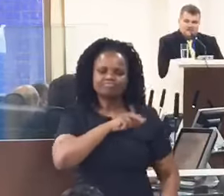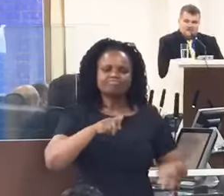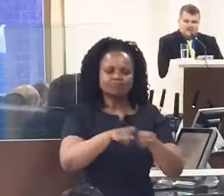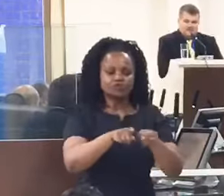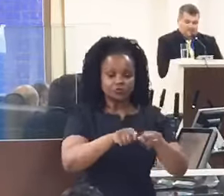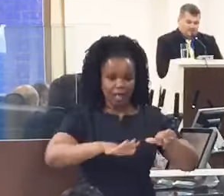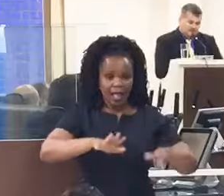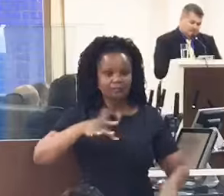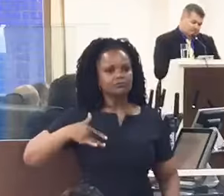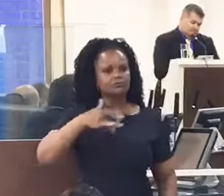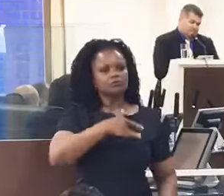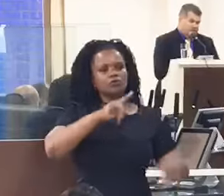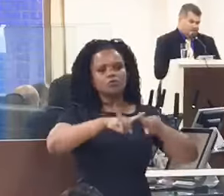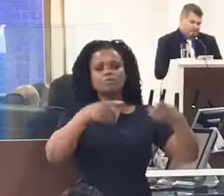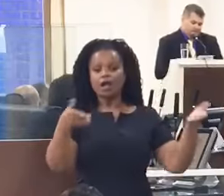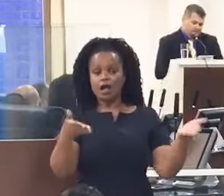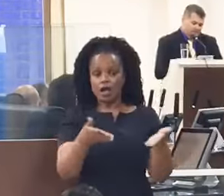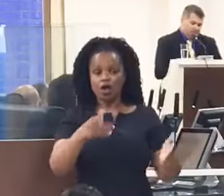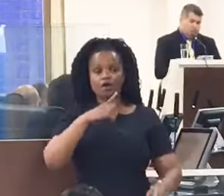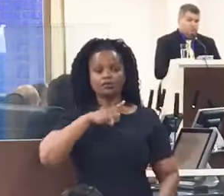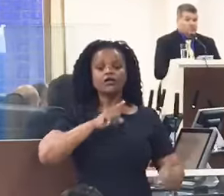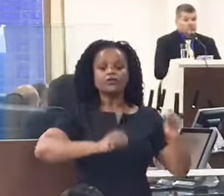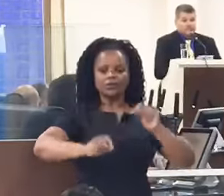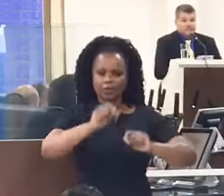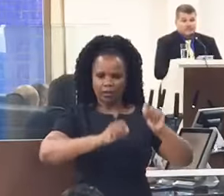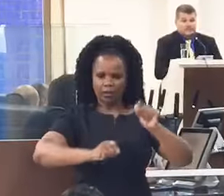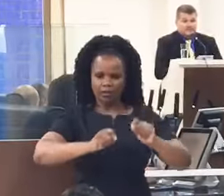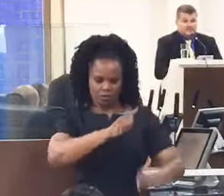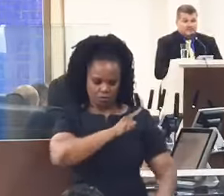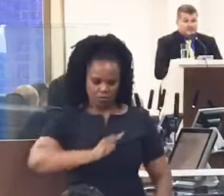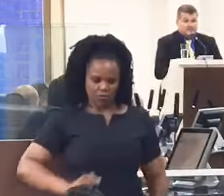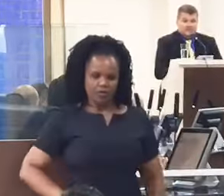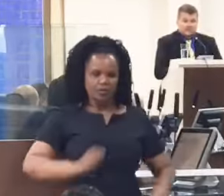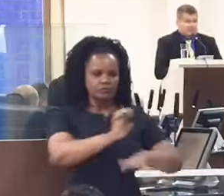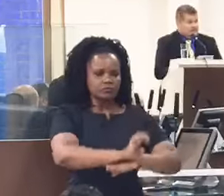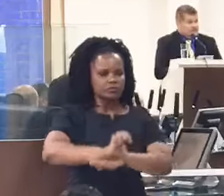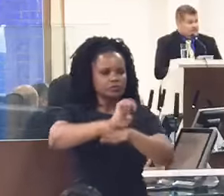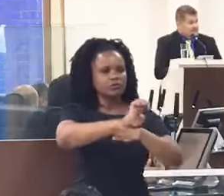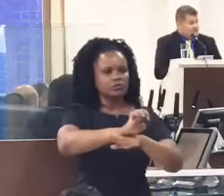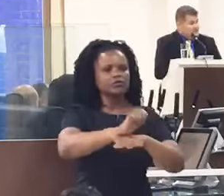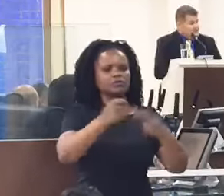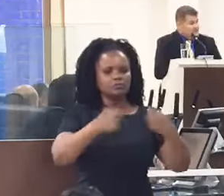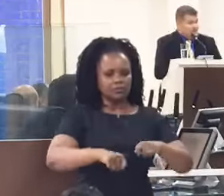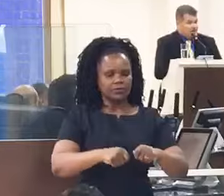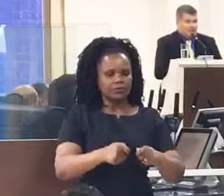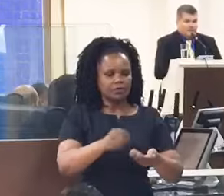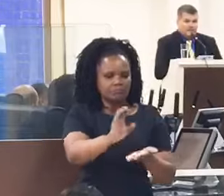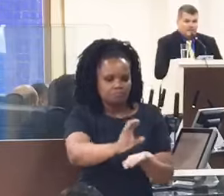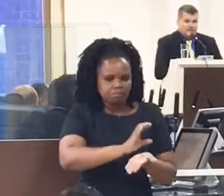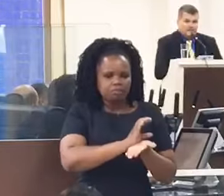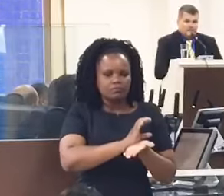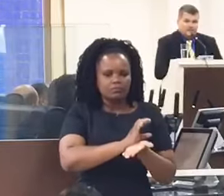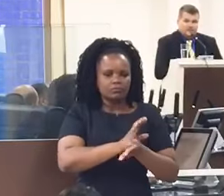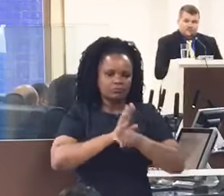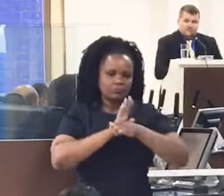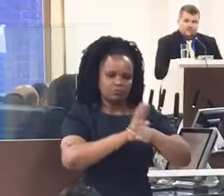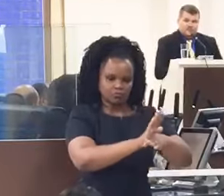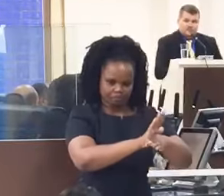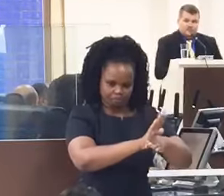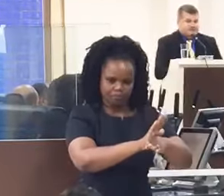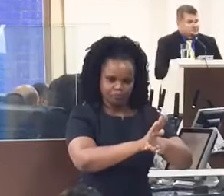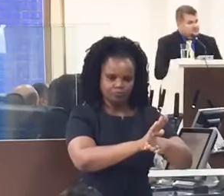temos a tratativa do governo do estado para que tenha o recurso da Secretaria de Saúde para poder atender não só Paranaguá, mas